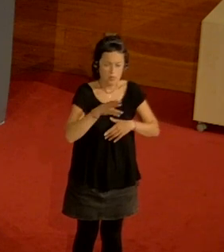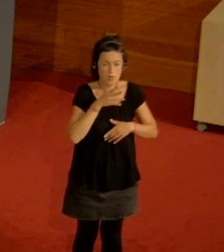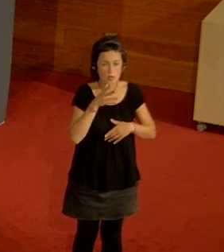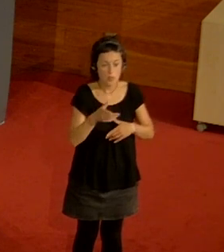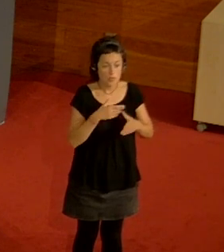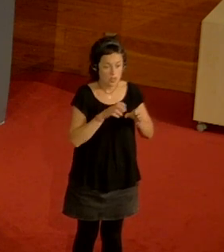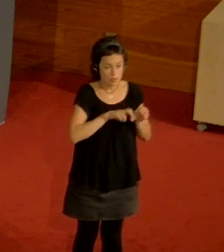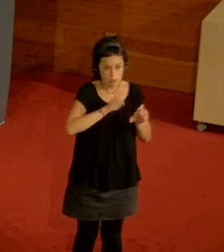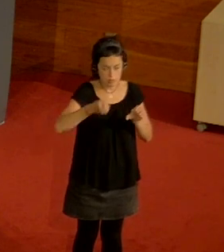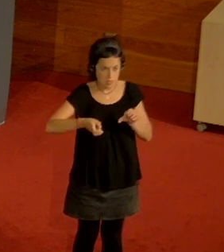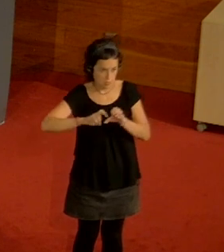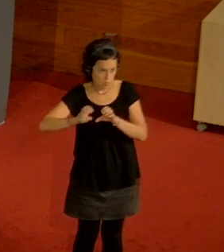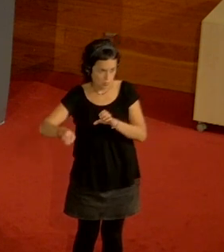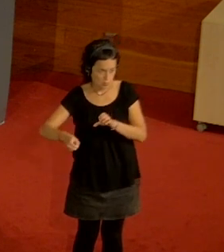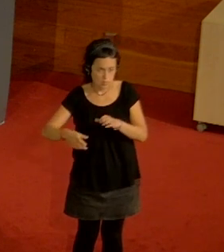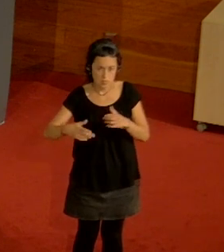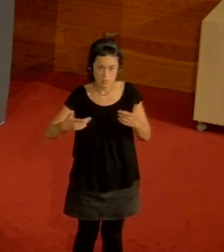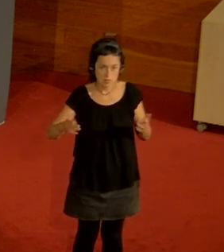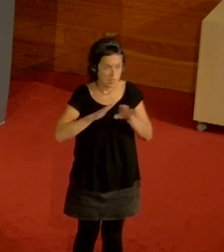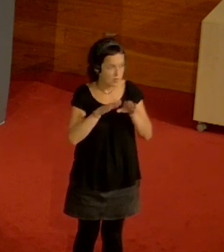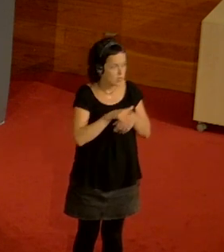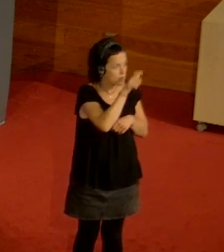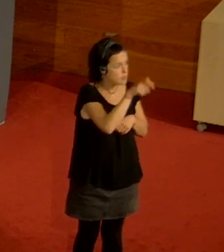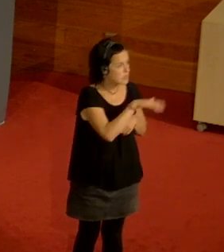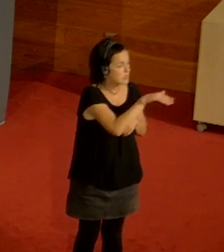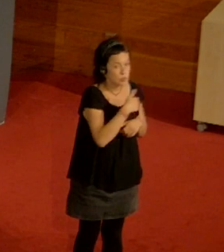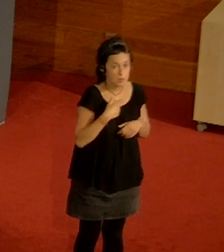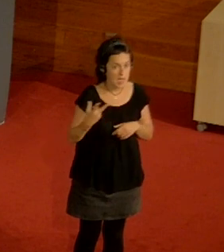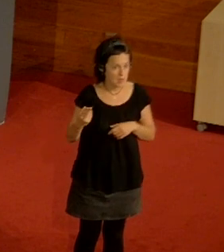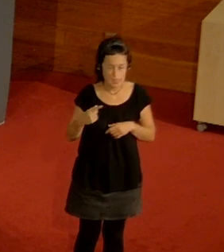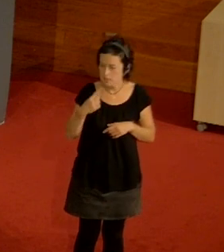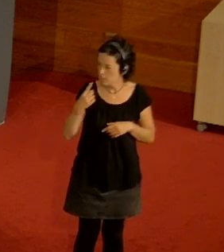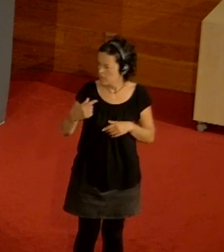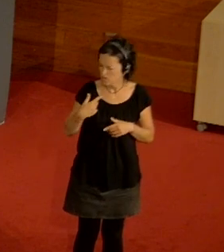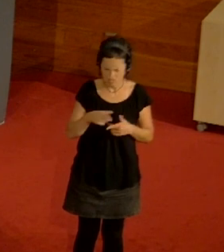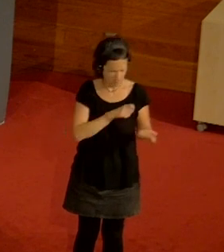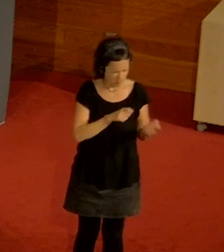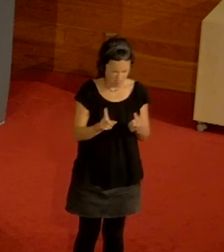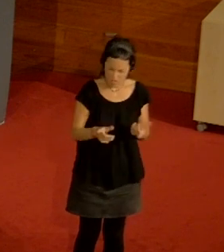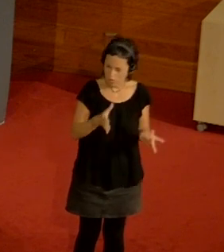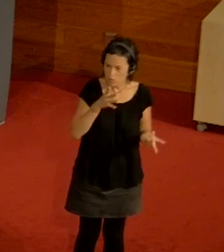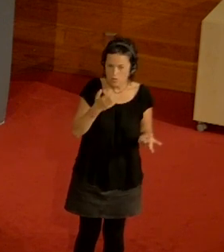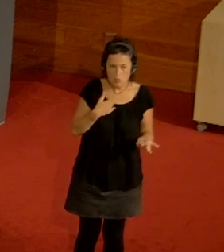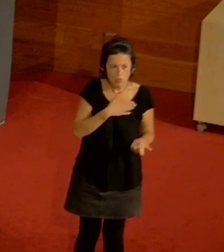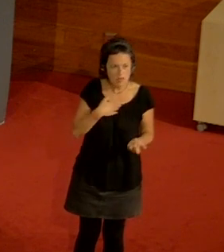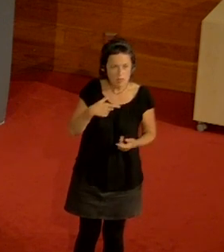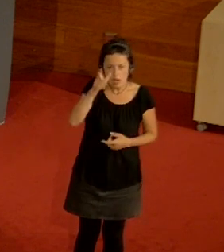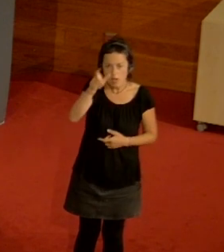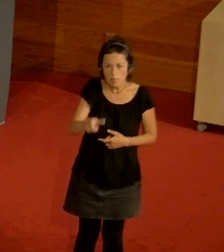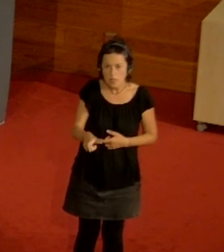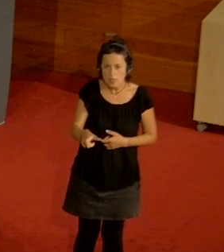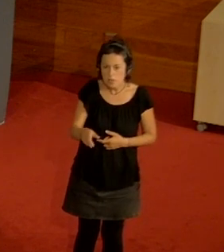minutos de retraso y tuve que acudir a seres humanos yo siempre le digo a mi pareja no me lo voy a llevar porque yo le pregunto a una persona y me agarro una